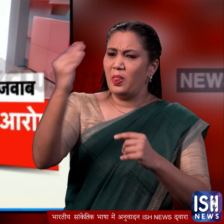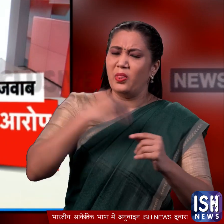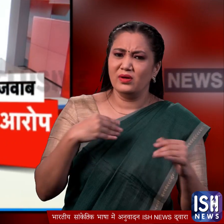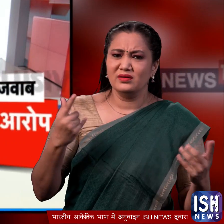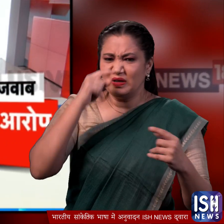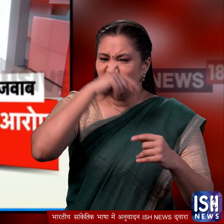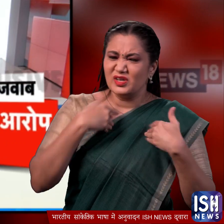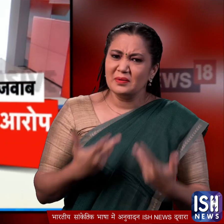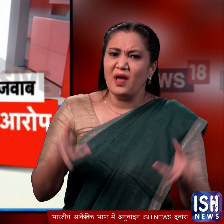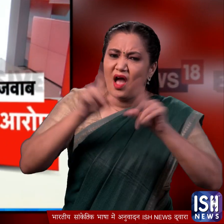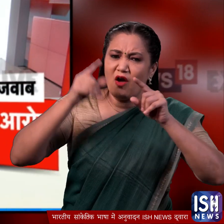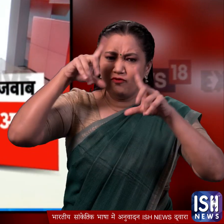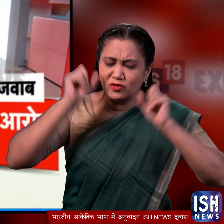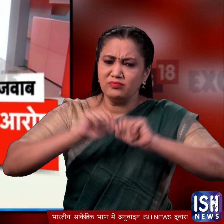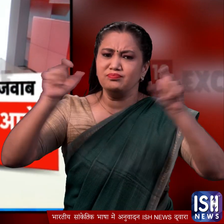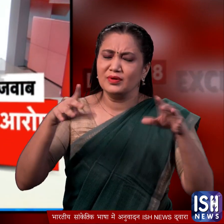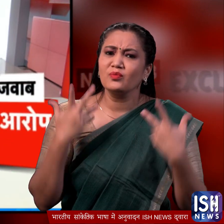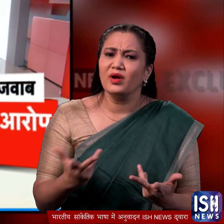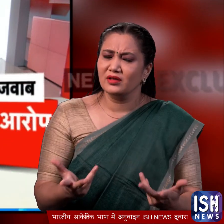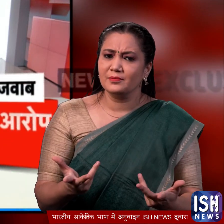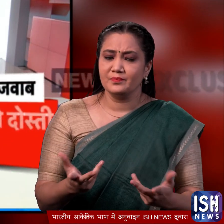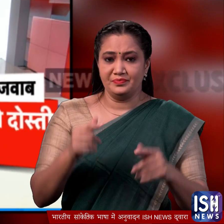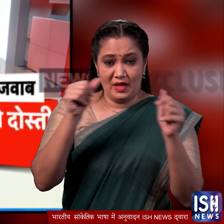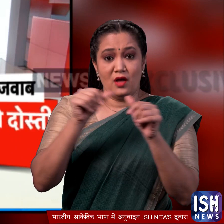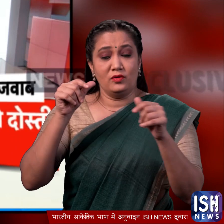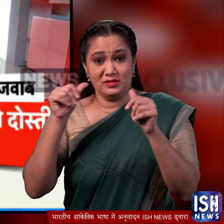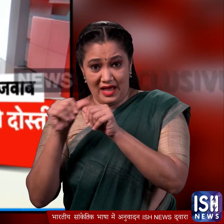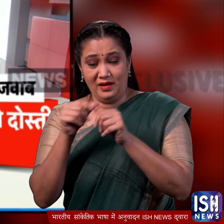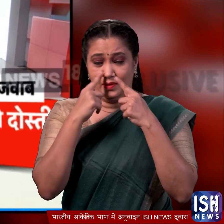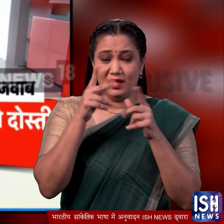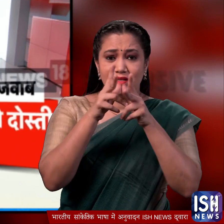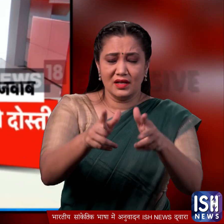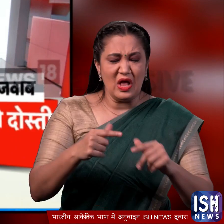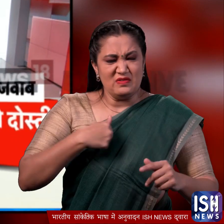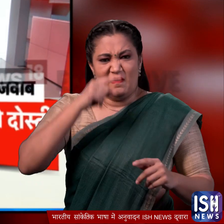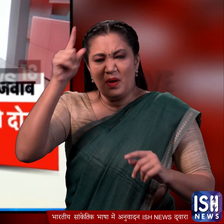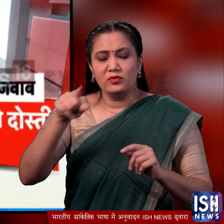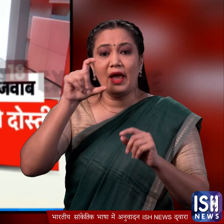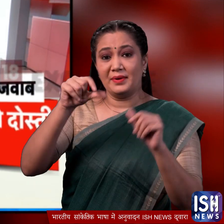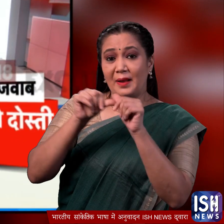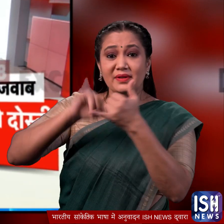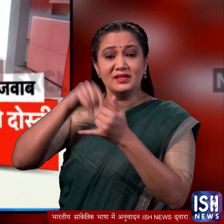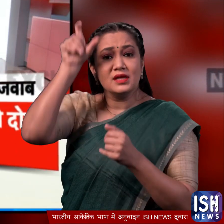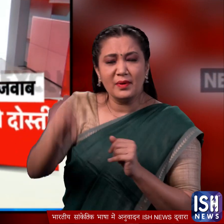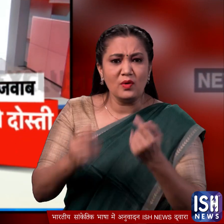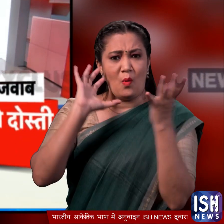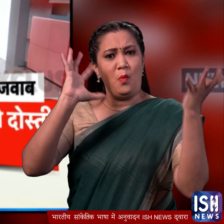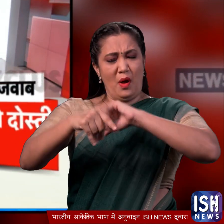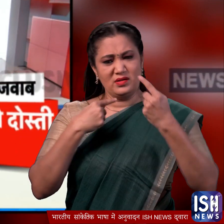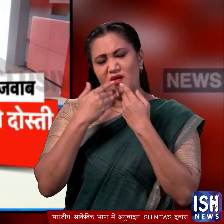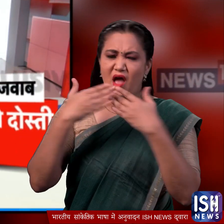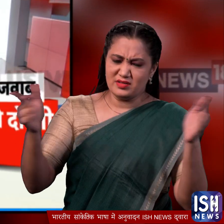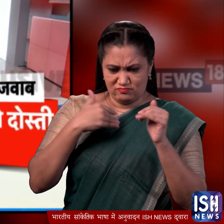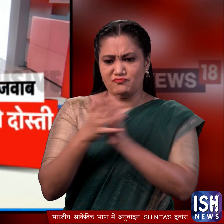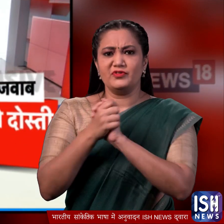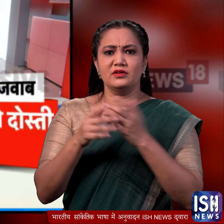बदनाम करने के लिए वो फोटो बार बार शेयर की जा रही है। साथ ही अरूसा आलम ने यह भी बोल दिया कि उन्हें गर्व है कि कैप्टन अमरिंदर सिंह ने पूरी दुनिया के सामने माना